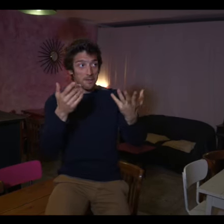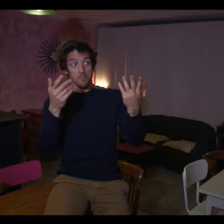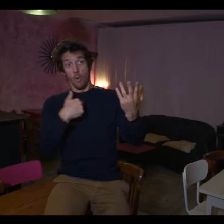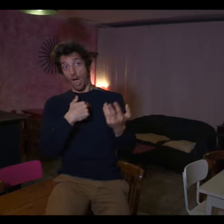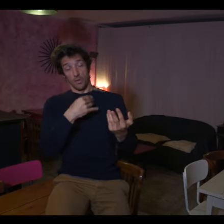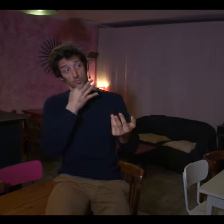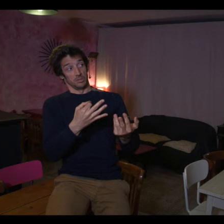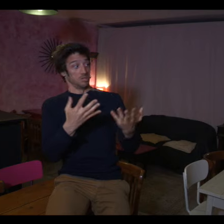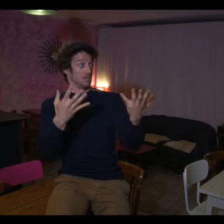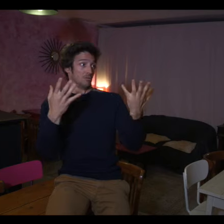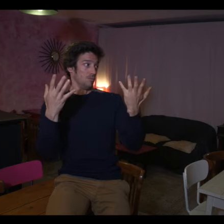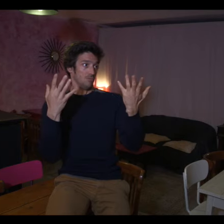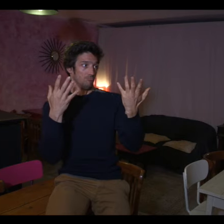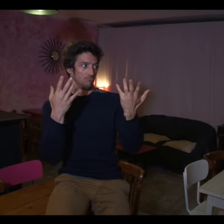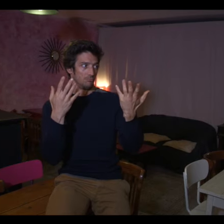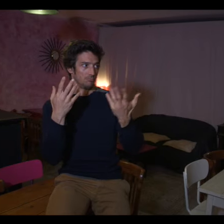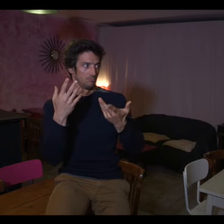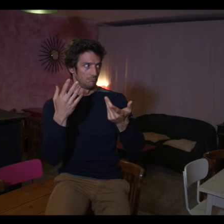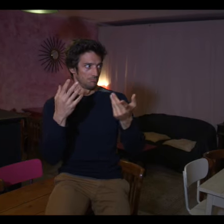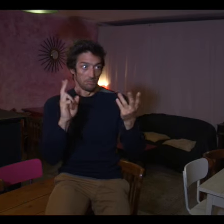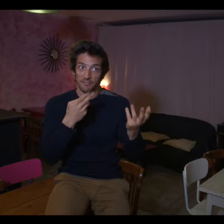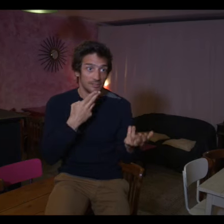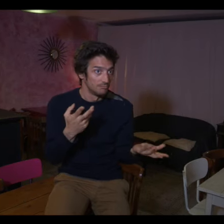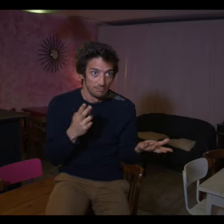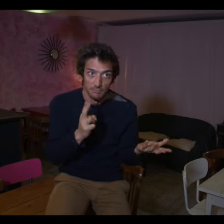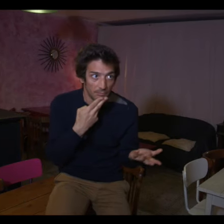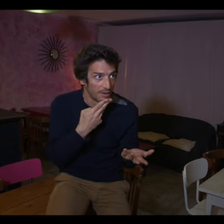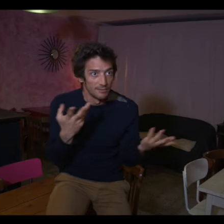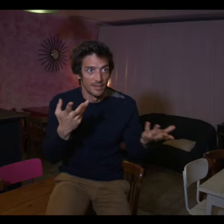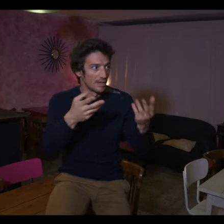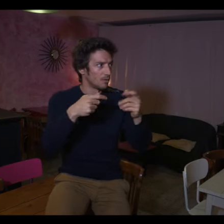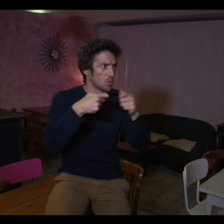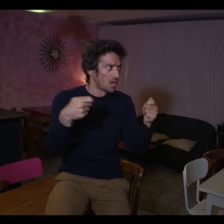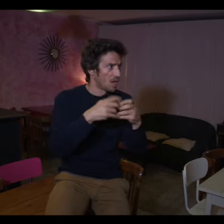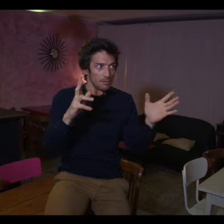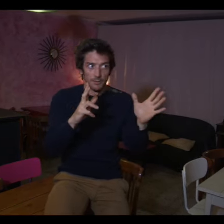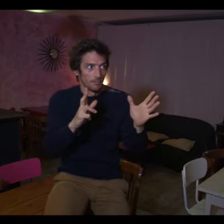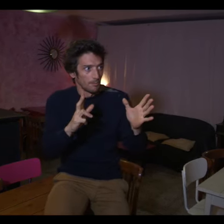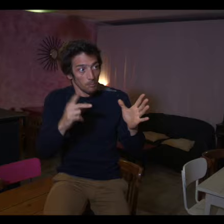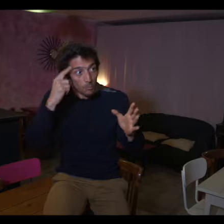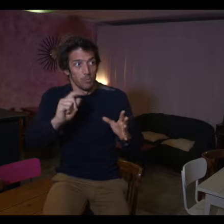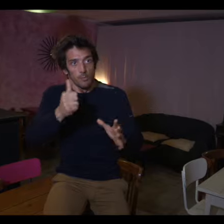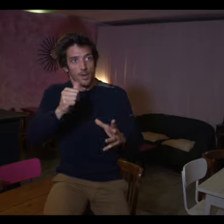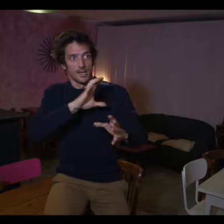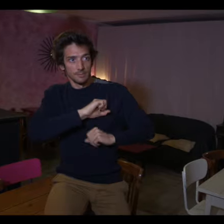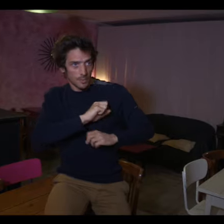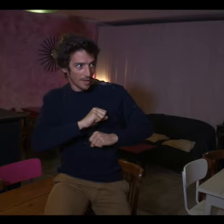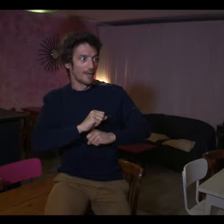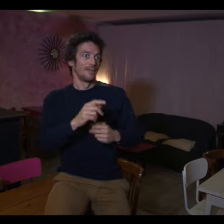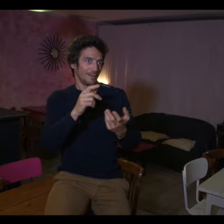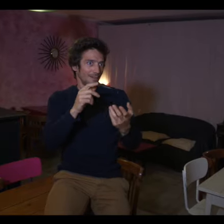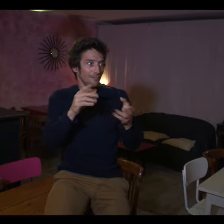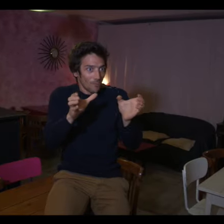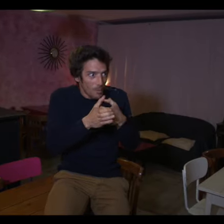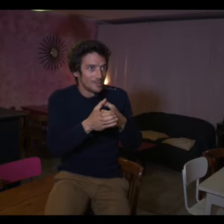je pense plus que c'était un timing parfait. La durée est bien pour une première expérimentation. C'est vrai que c'est la première fois que ça se